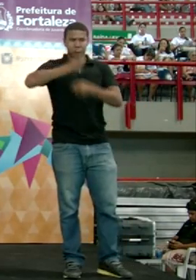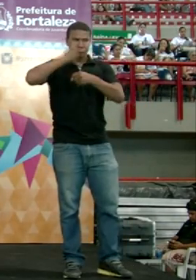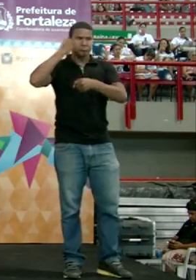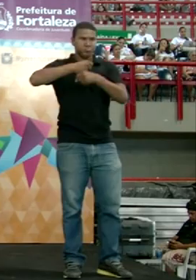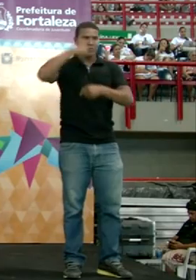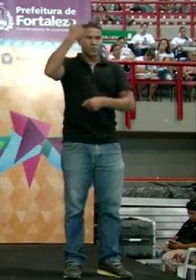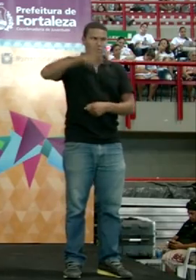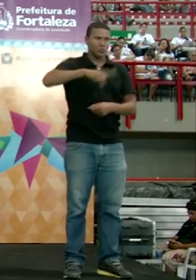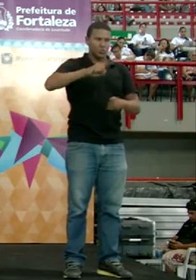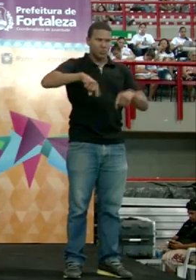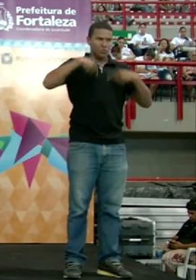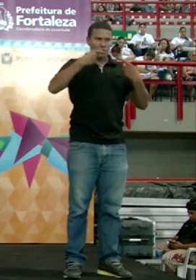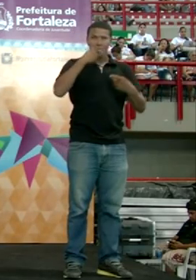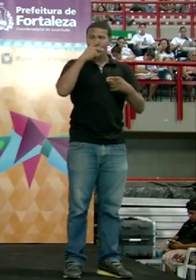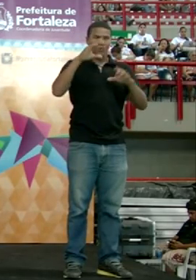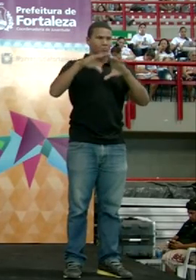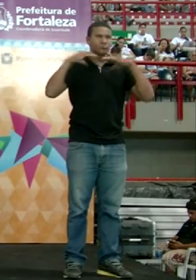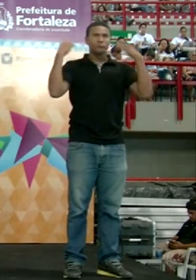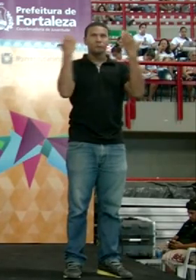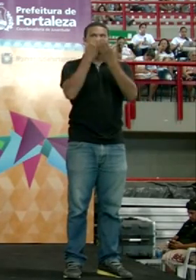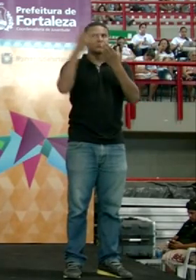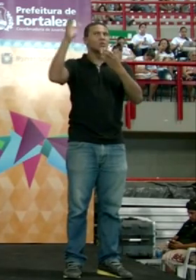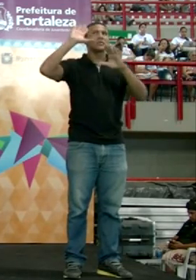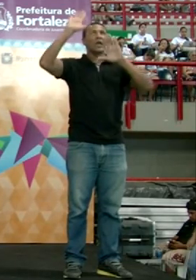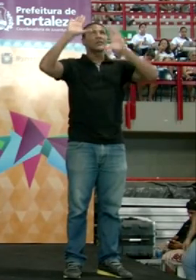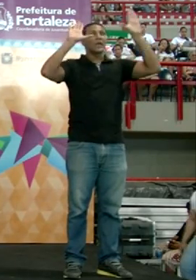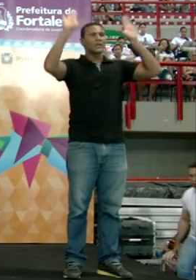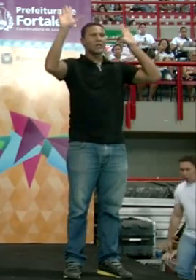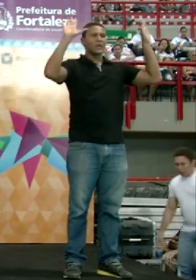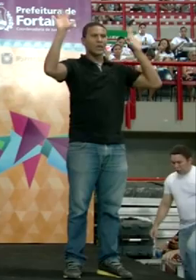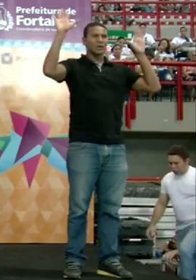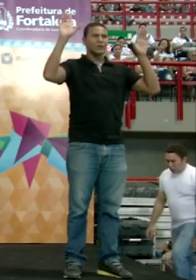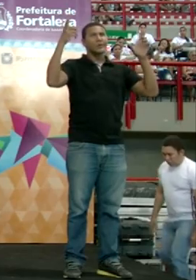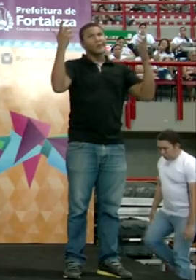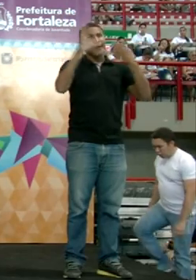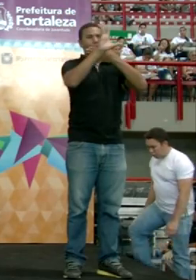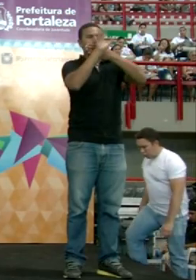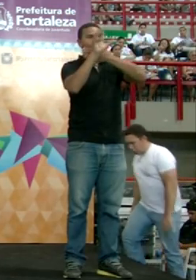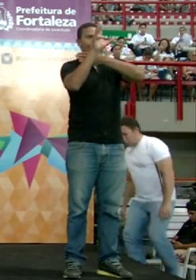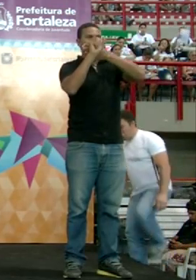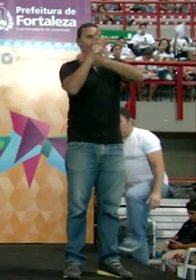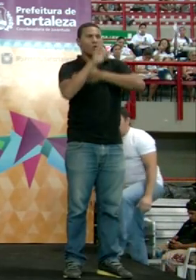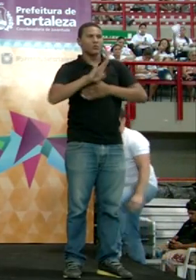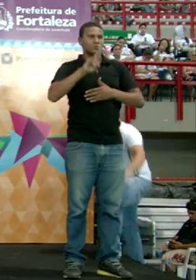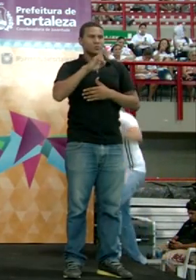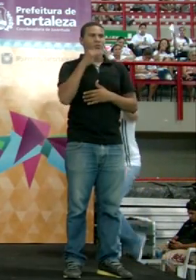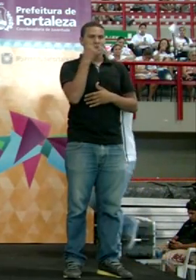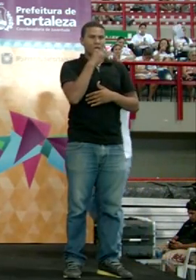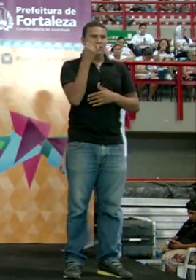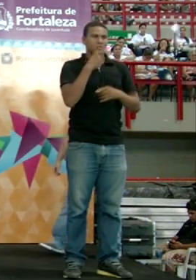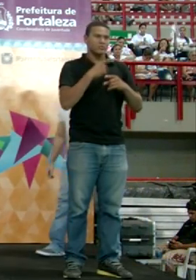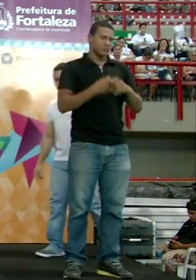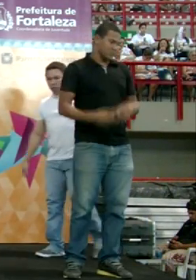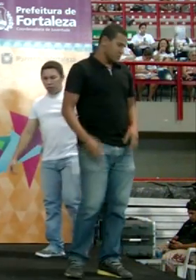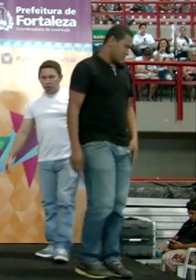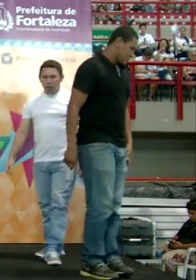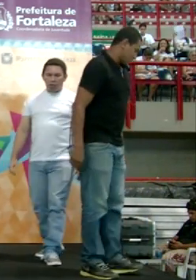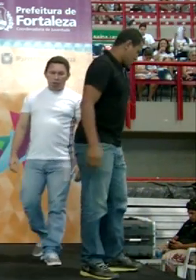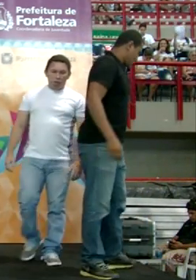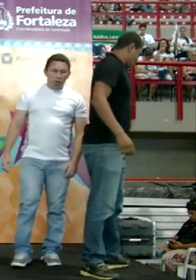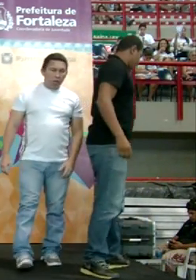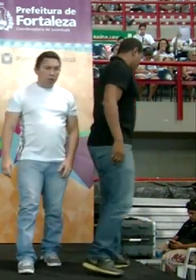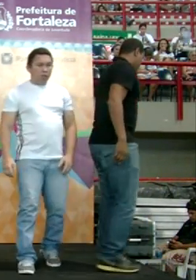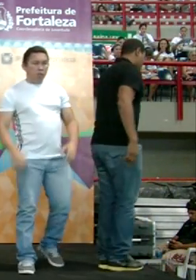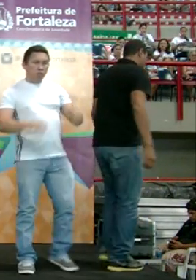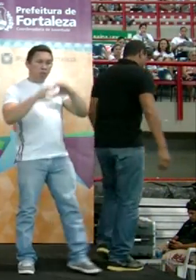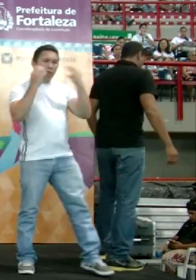colocaram painéis solares no teto do estádio, tá? Mas no Castelão, ao que consta, não seria vantajoso sob o ponto de vista